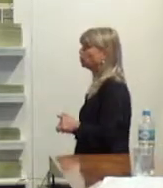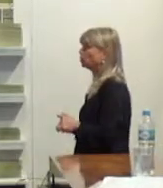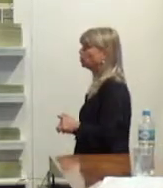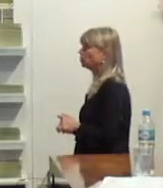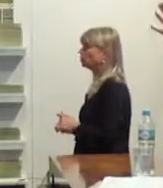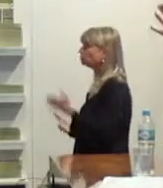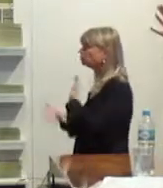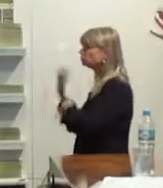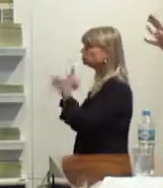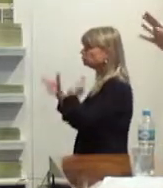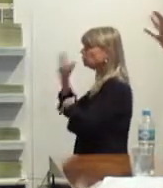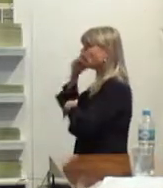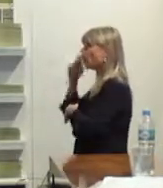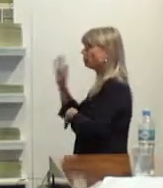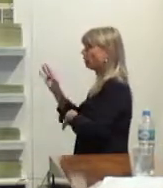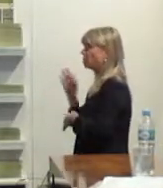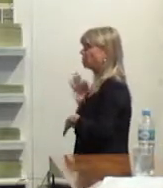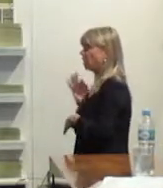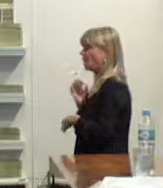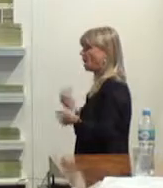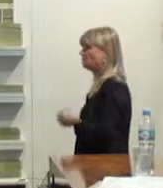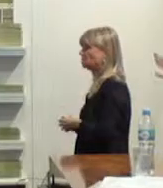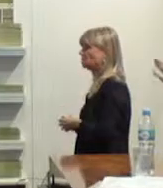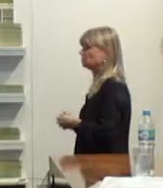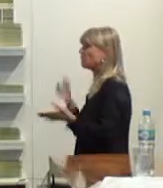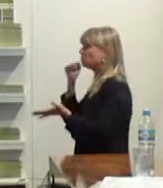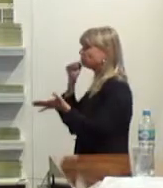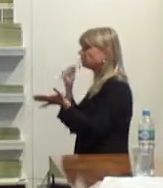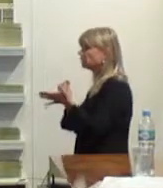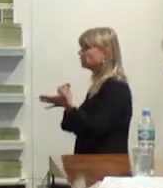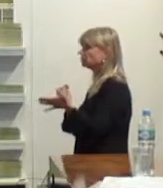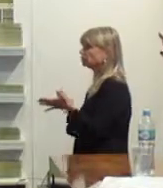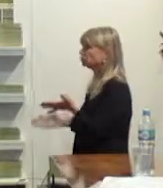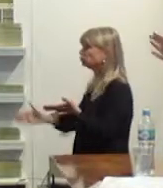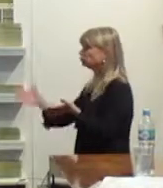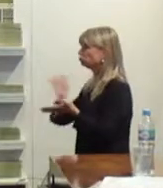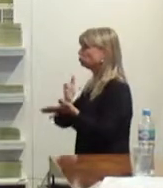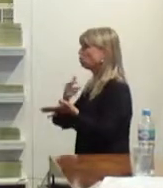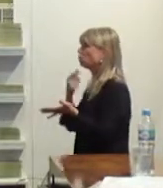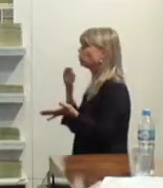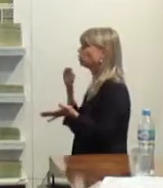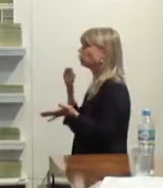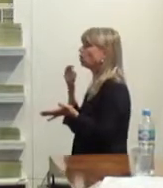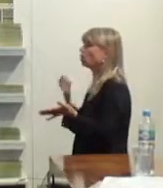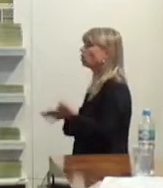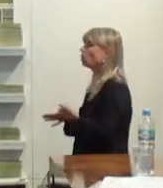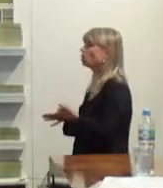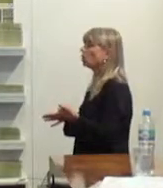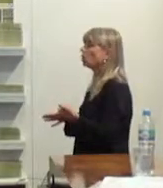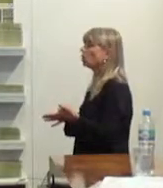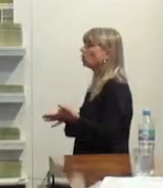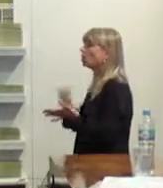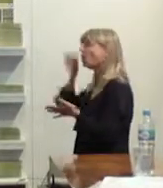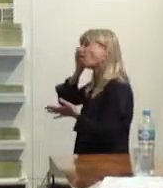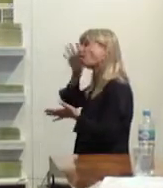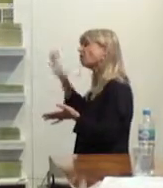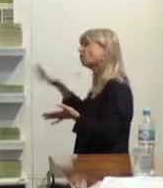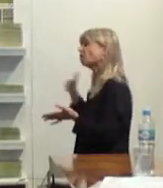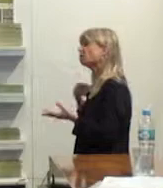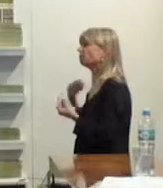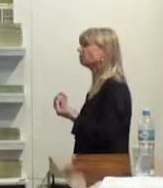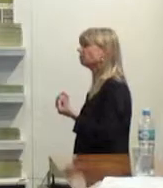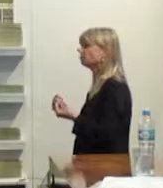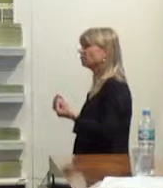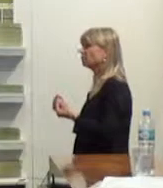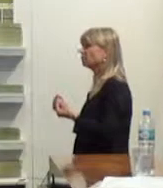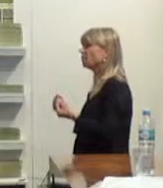década del 90 y parece que los precios de todo los fija el mercado, parece que hubiéramos olvidado los conceptos